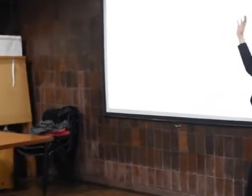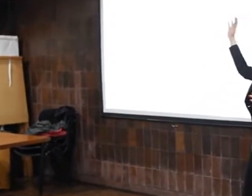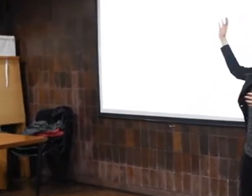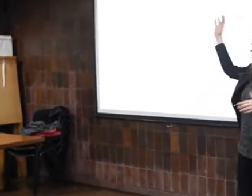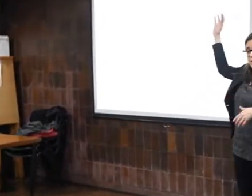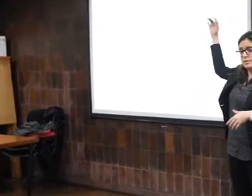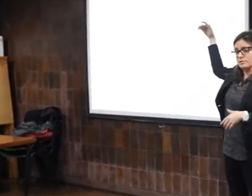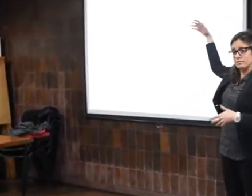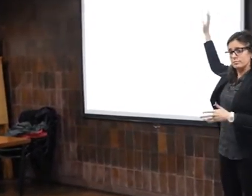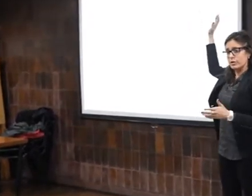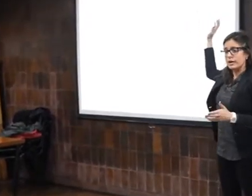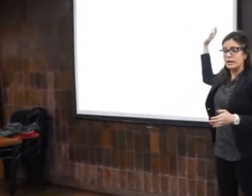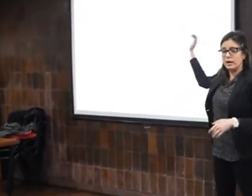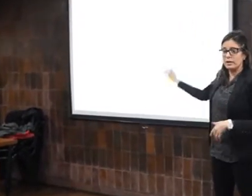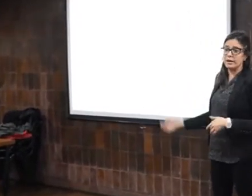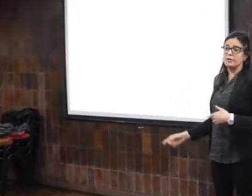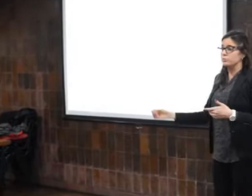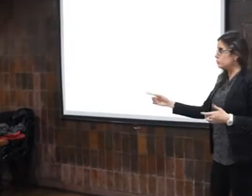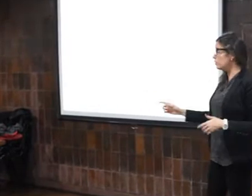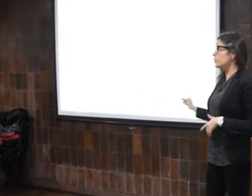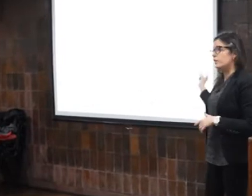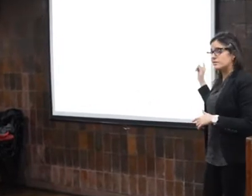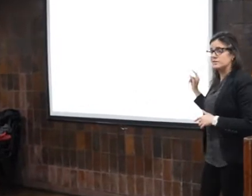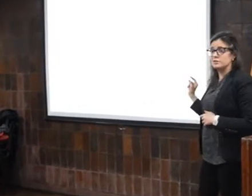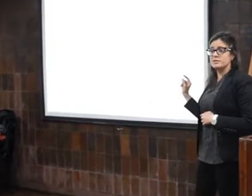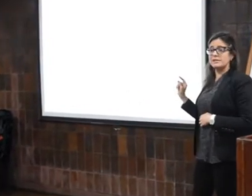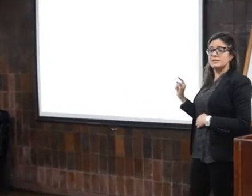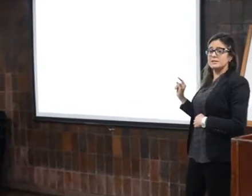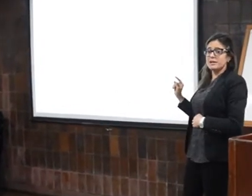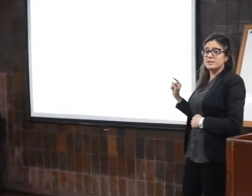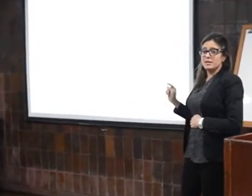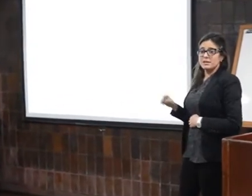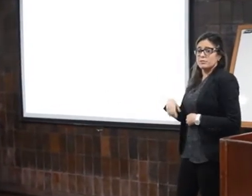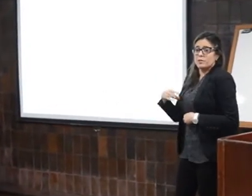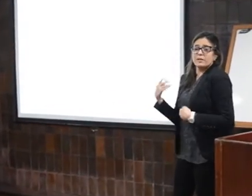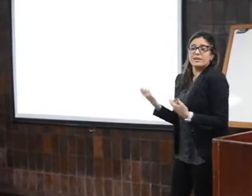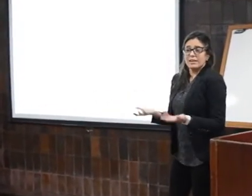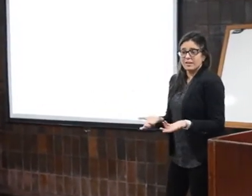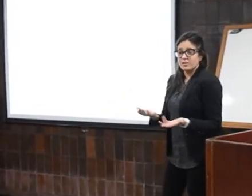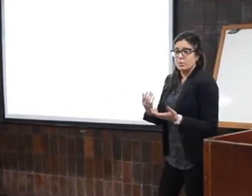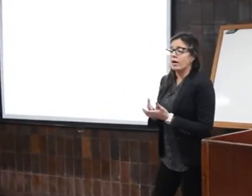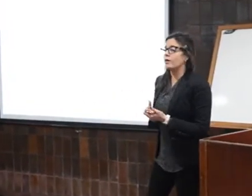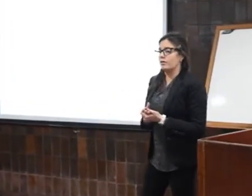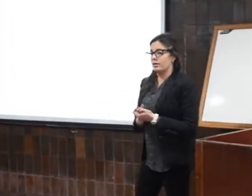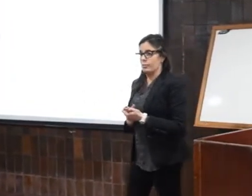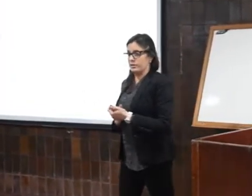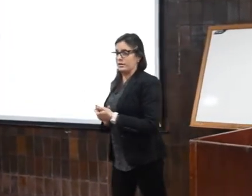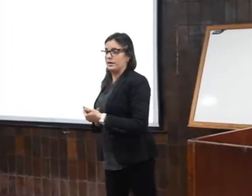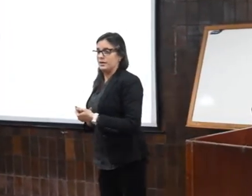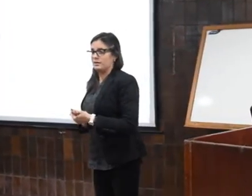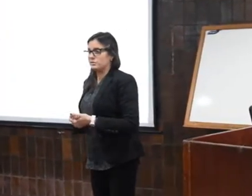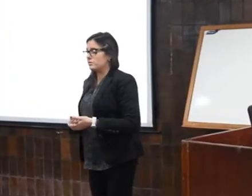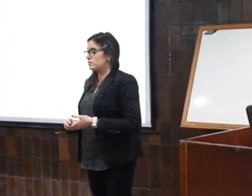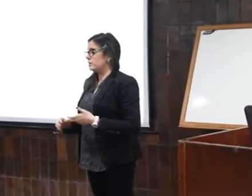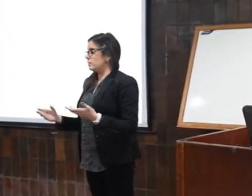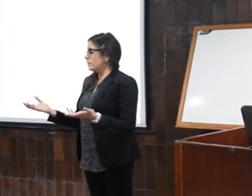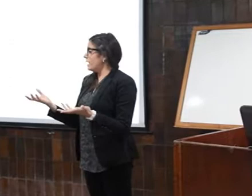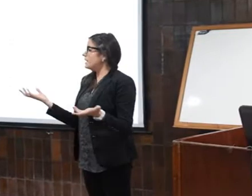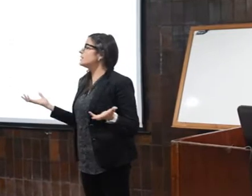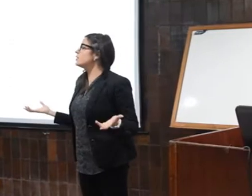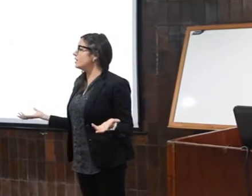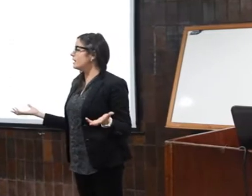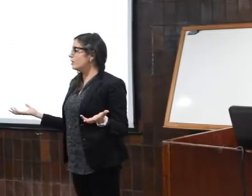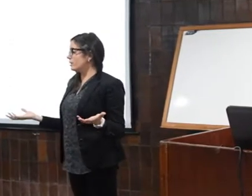lleno de billetes por ahí lo obtuvo algunas cantidades ilícitas de esta manera de llevarlo a la parte usted